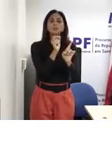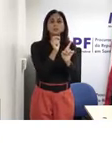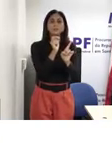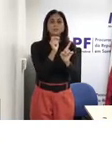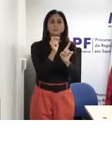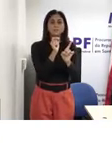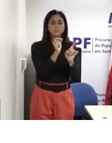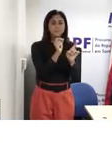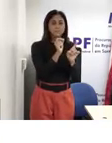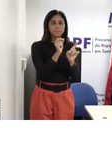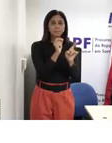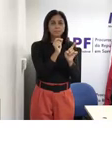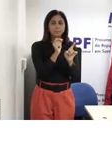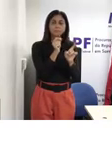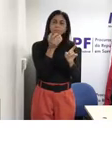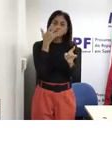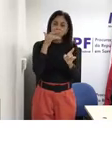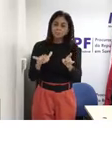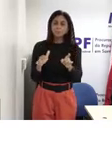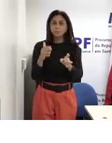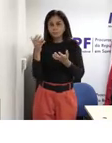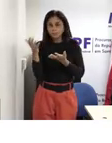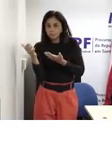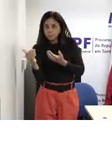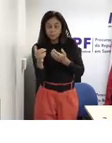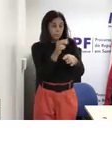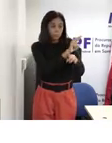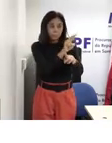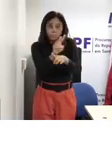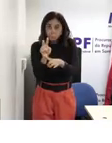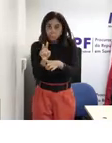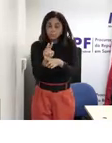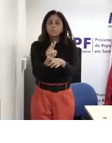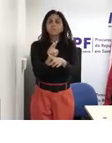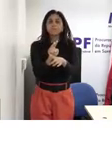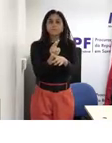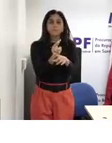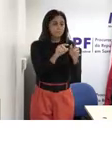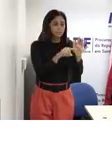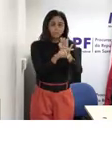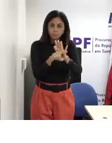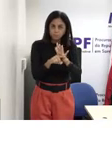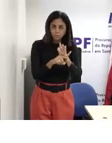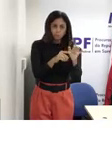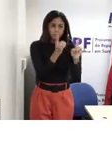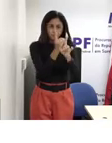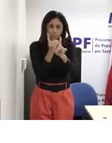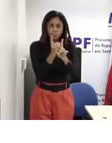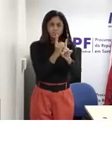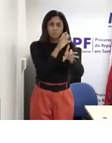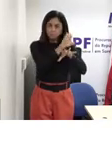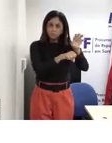adolescentes essa isso aqui remete a operação predadores nesse caso aqui Eu Tava acompanhando pessoalmente houve a prisão em